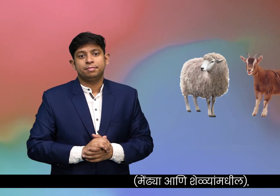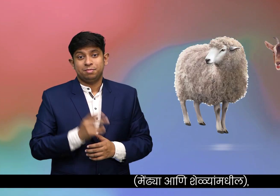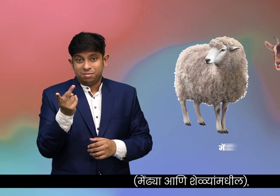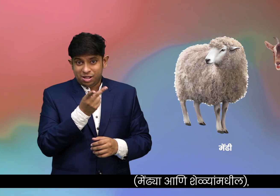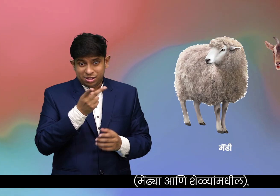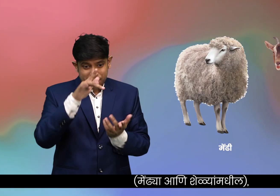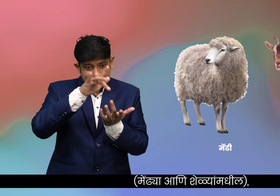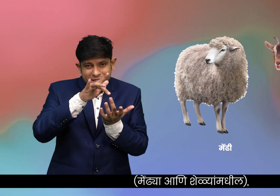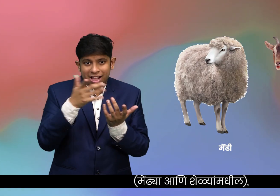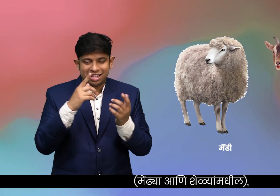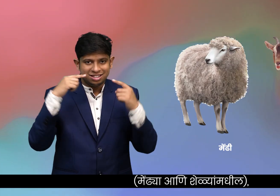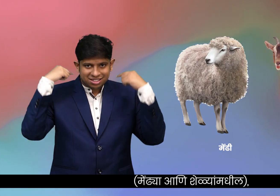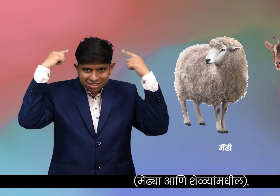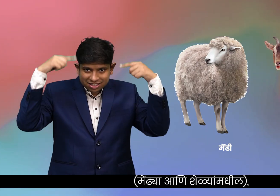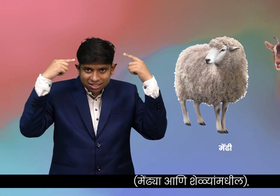मेंढ्या आणि शेळ्यांमधील